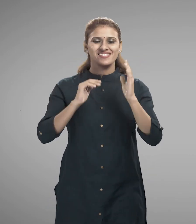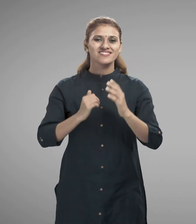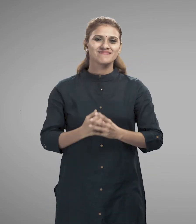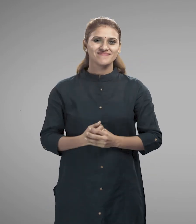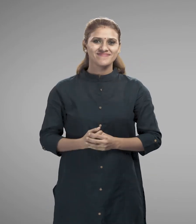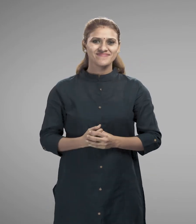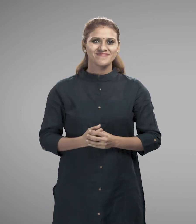है।